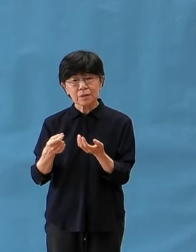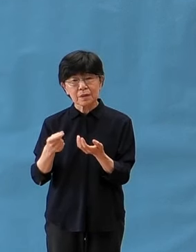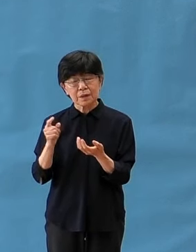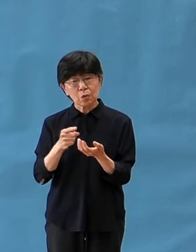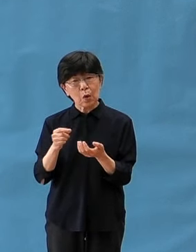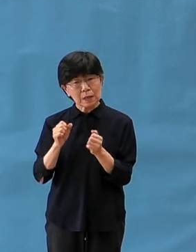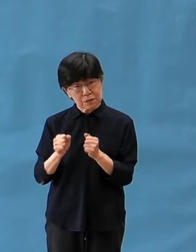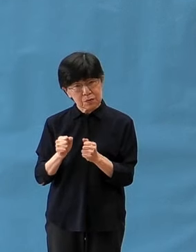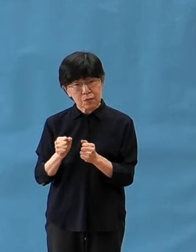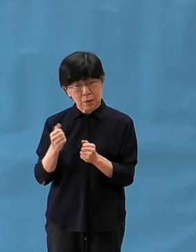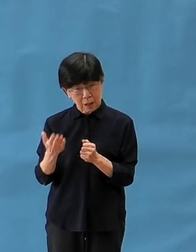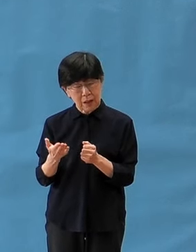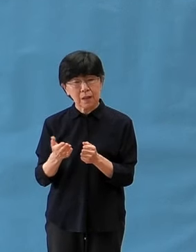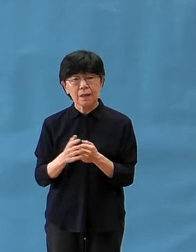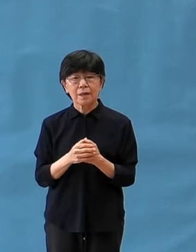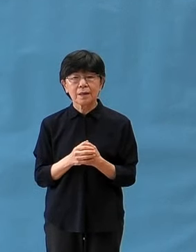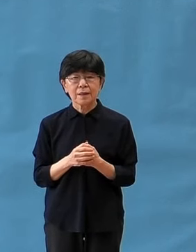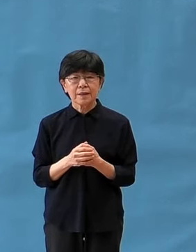いや自分なんていうか